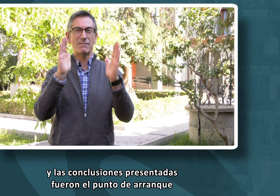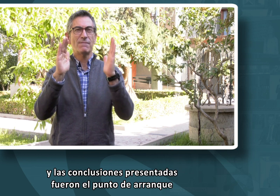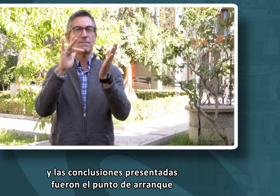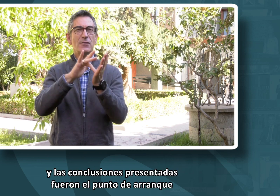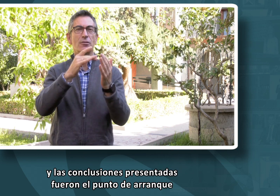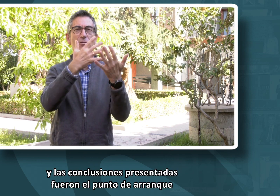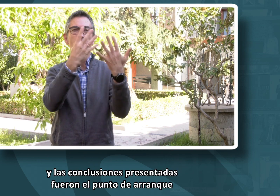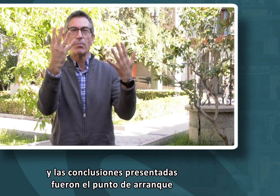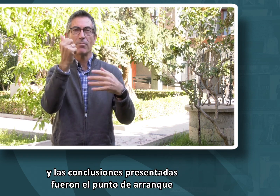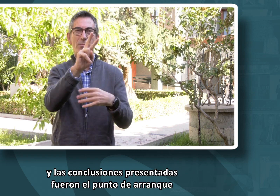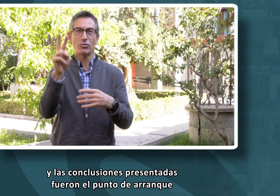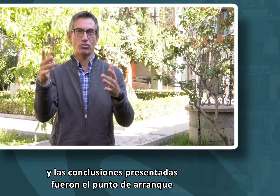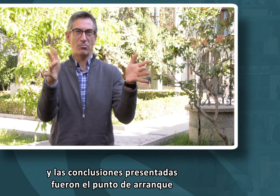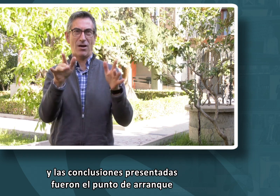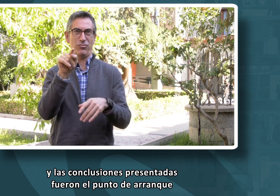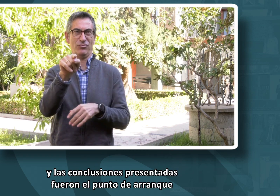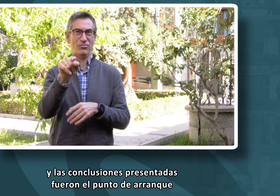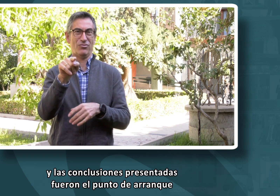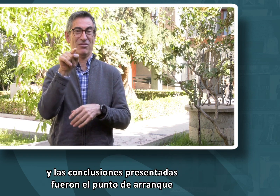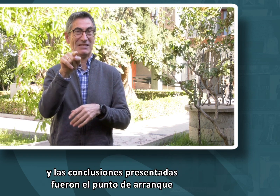unas jornadas sobre identidad.